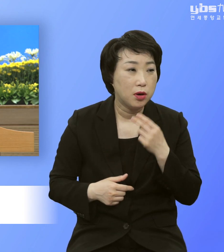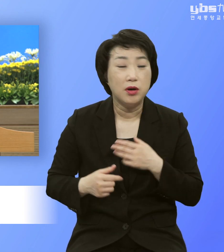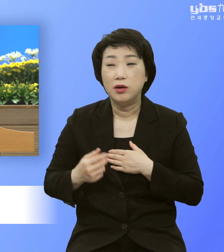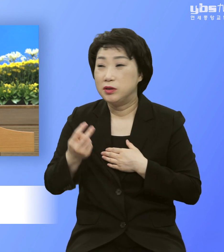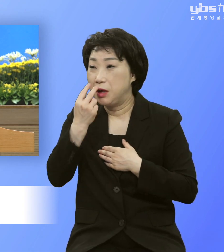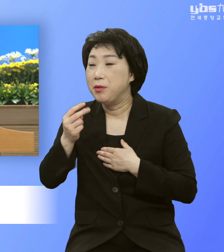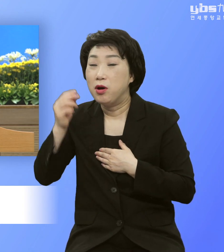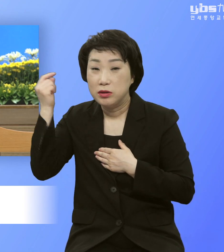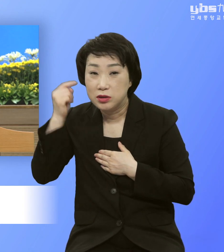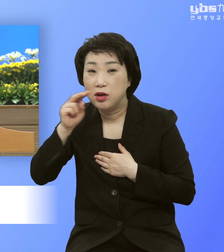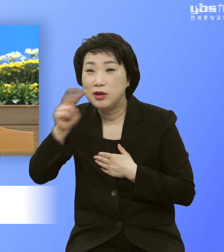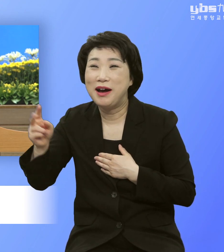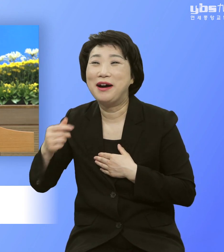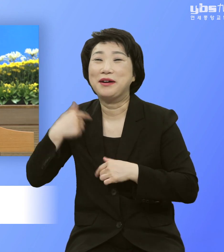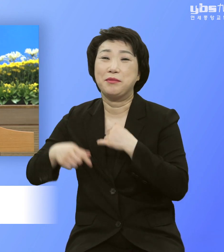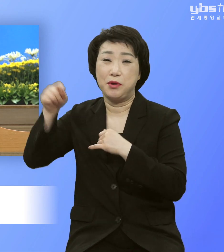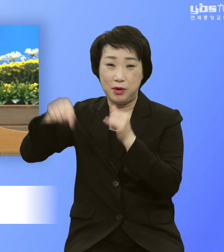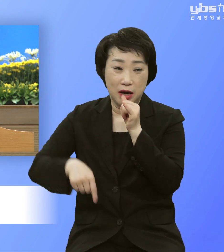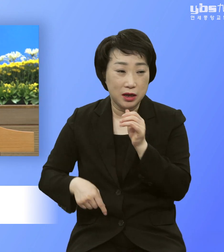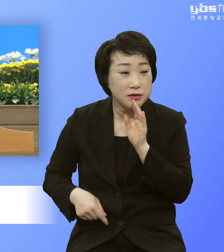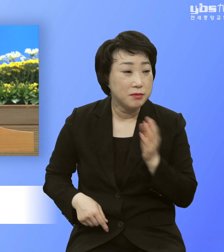되었어요? 응?